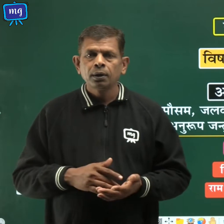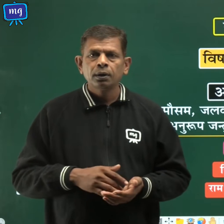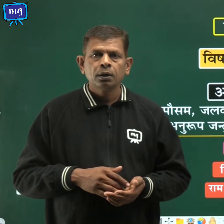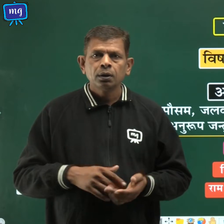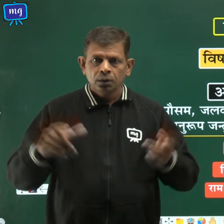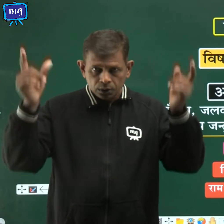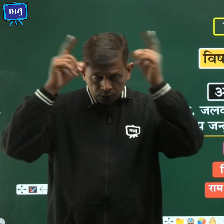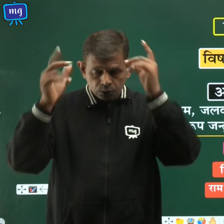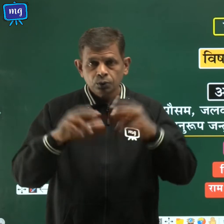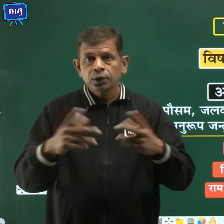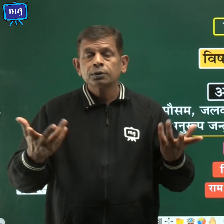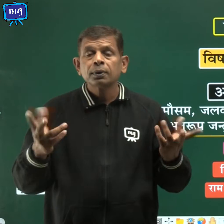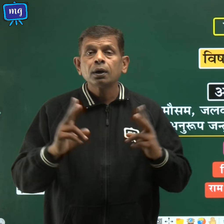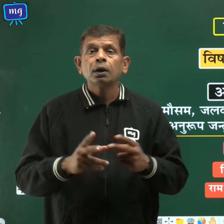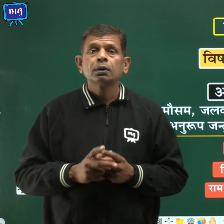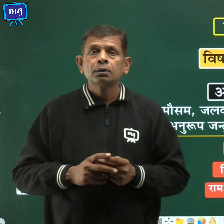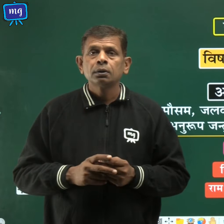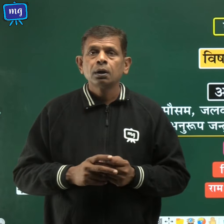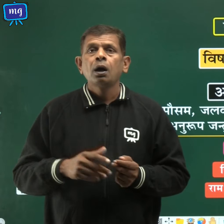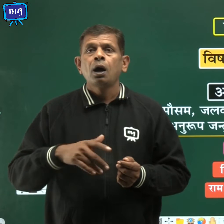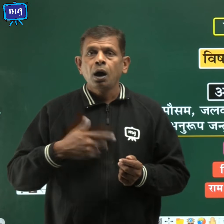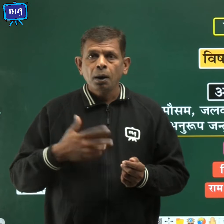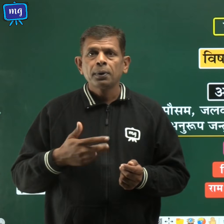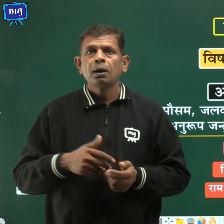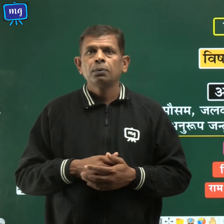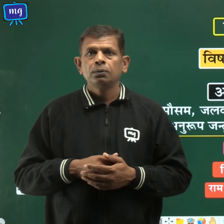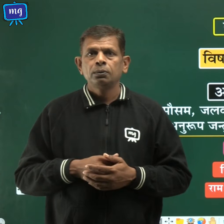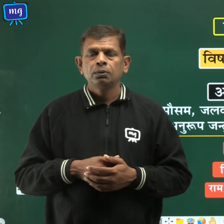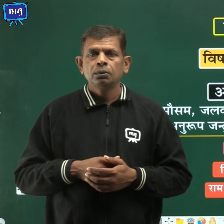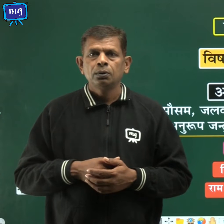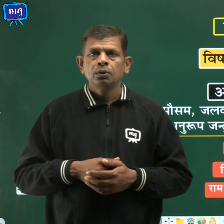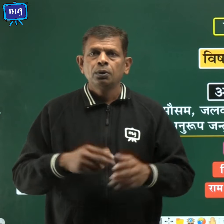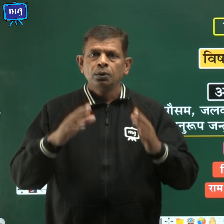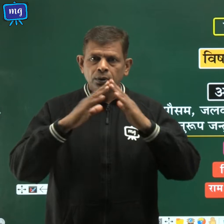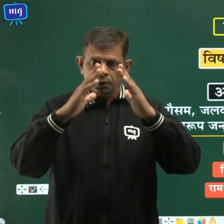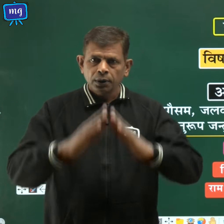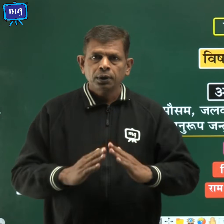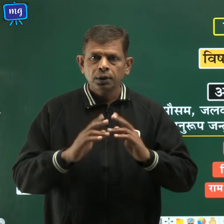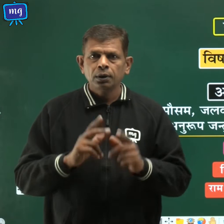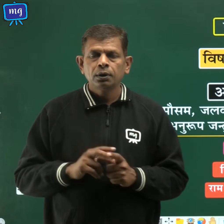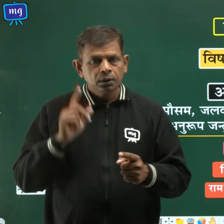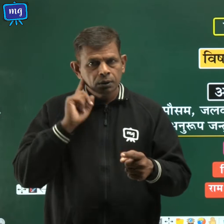जंतु किस प्रकार अपने आप को रहने के लिए